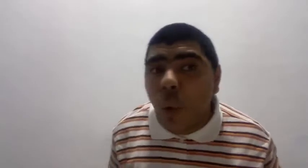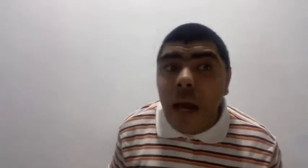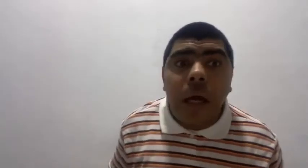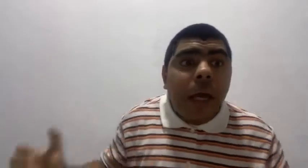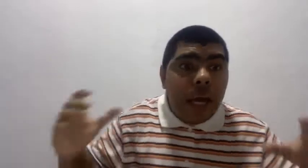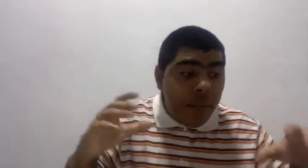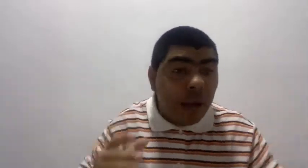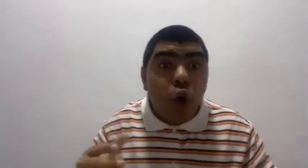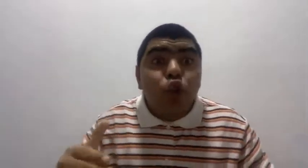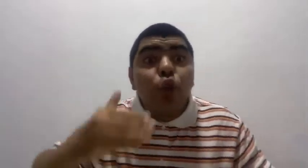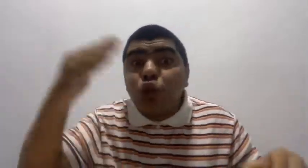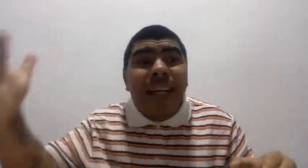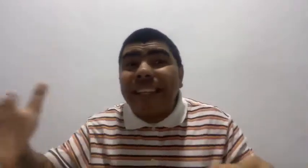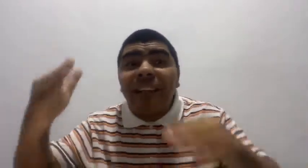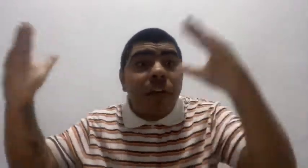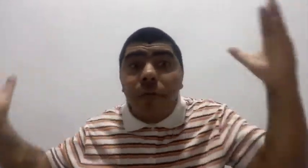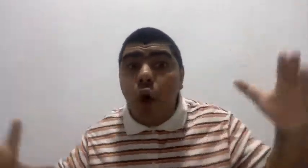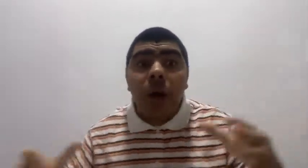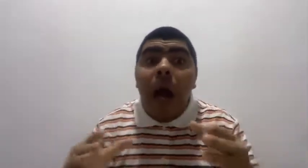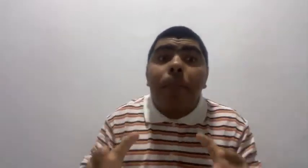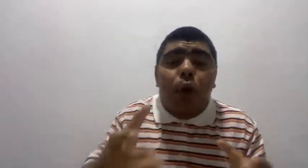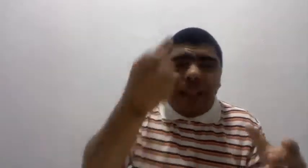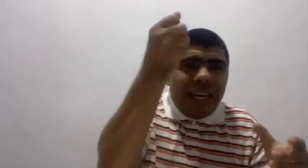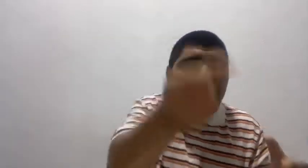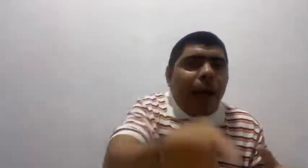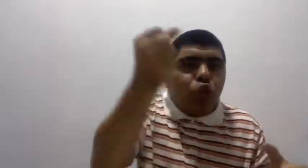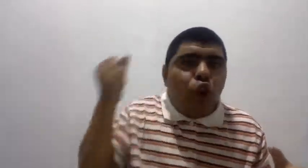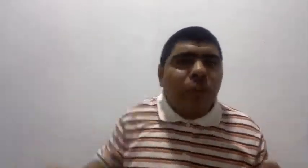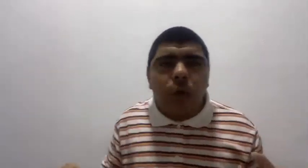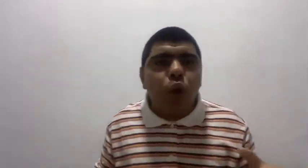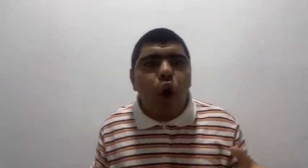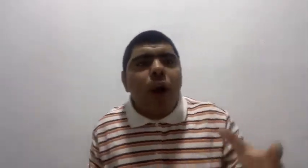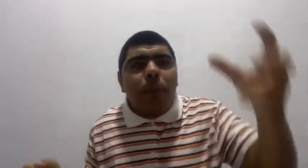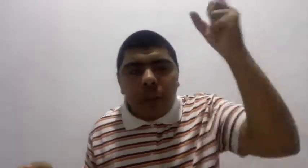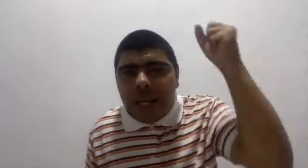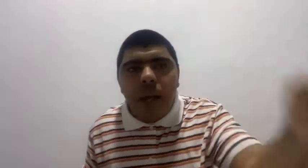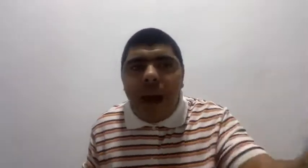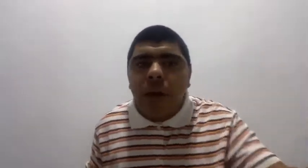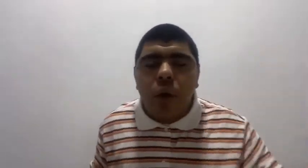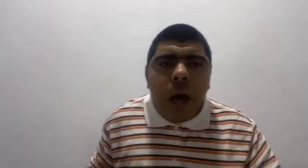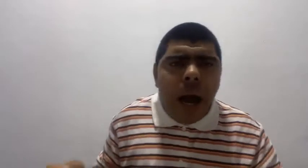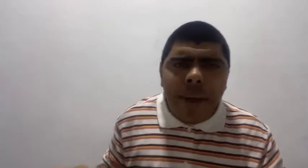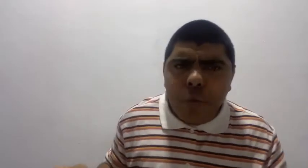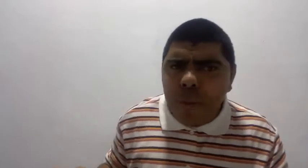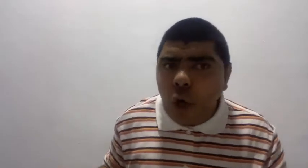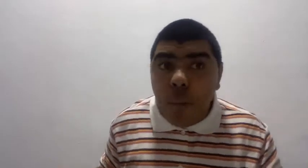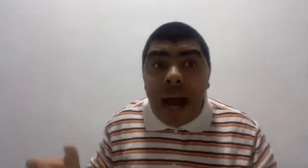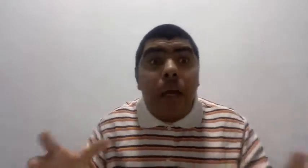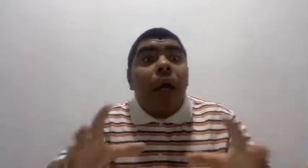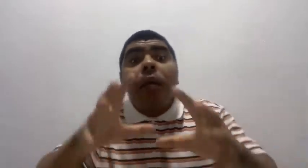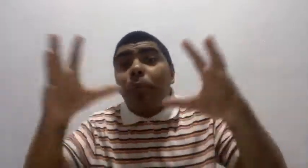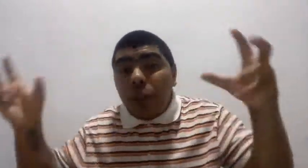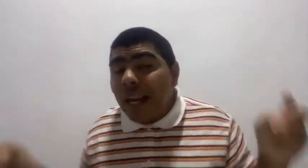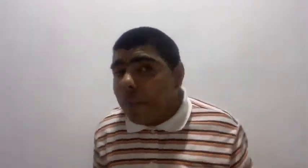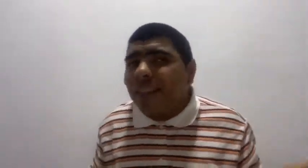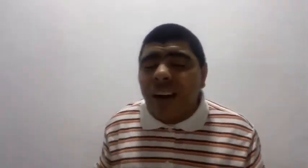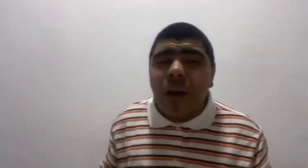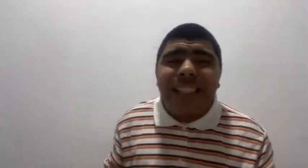espiritual, hermano. Si usted se desenfoca porque el hermano no lo saludó, porque el hermano, amén, no miró mal, y porque le pisaron el